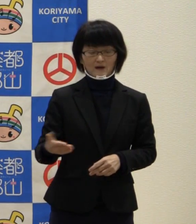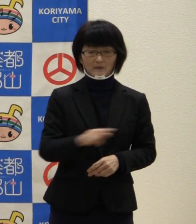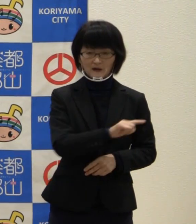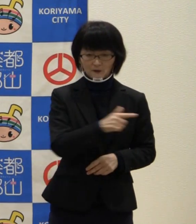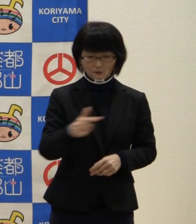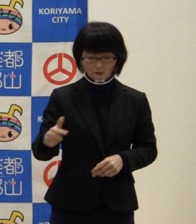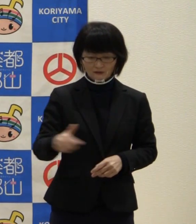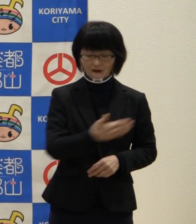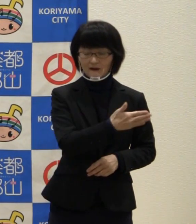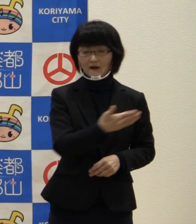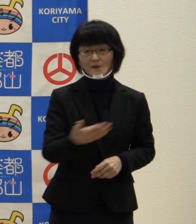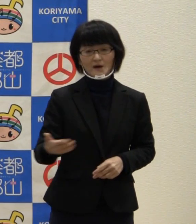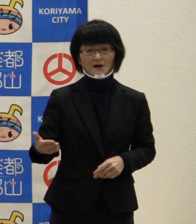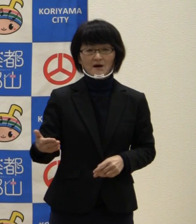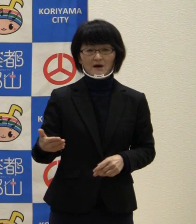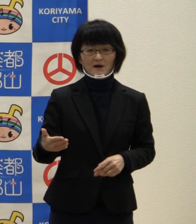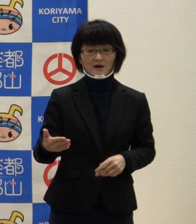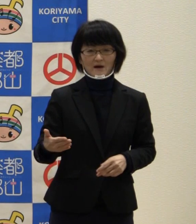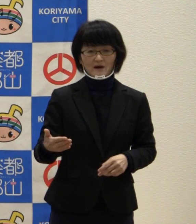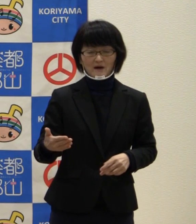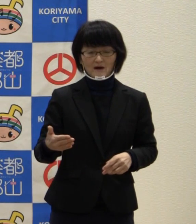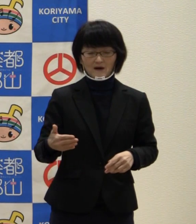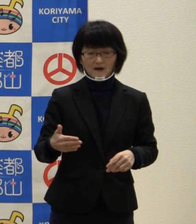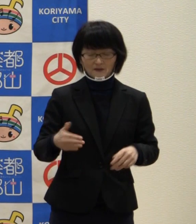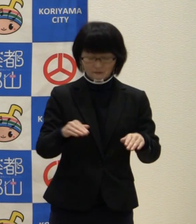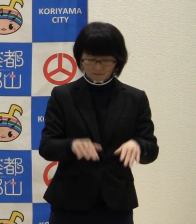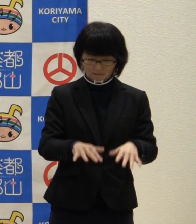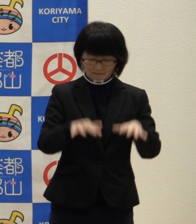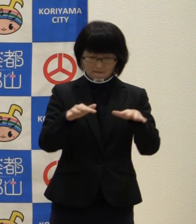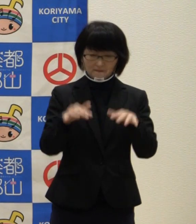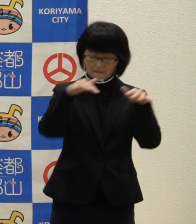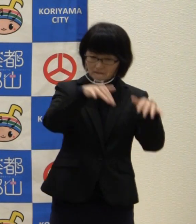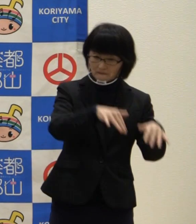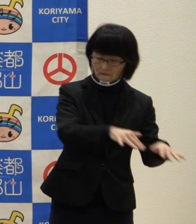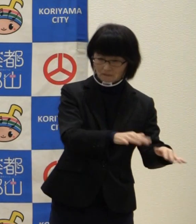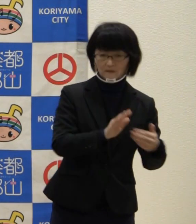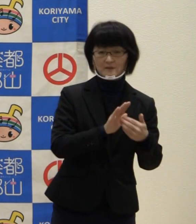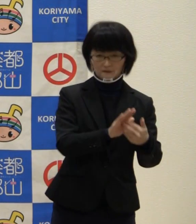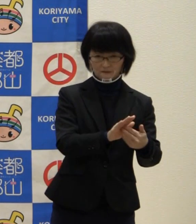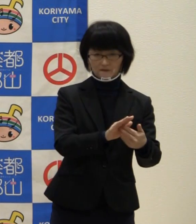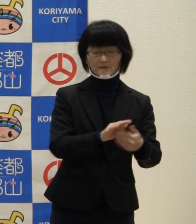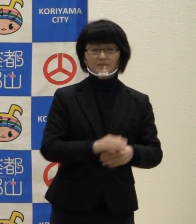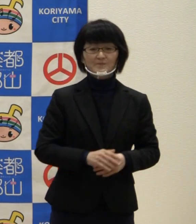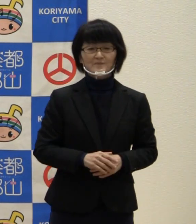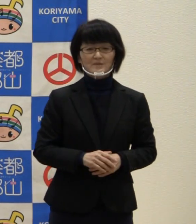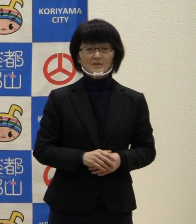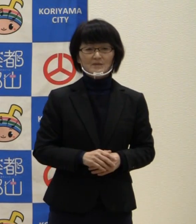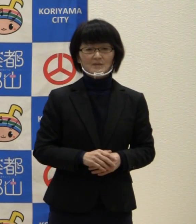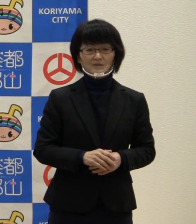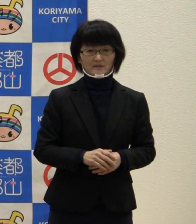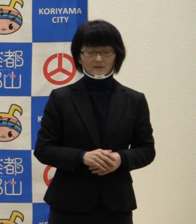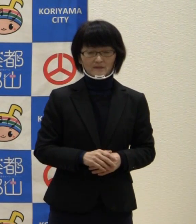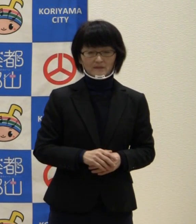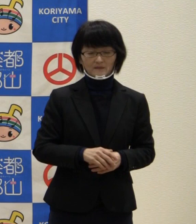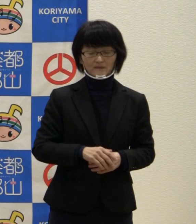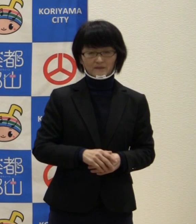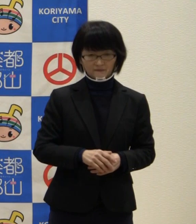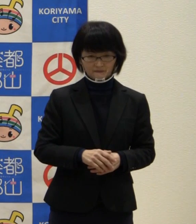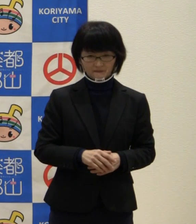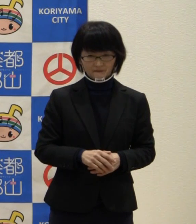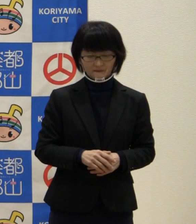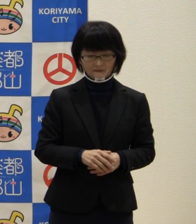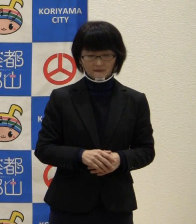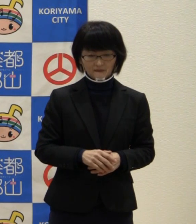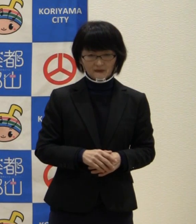まな河川の外水被害対策も大事でございますが、郡山の場合は内水被害というのも決してでき